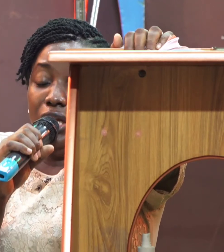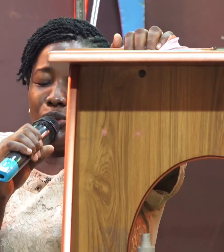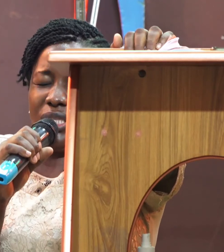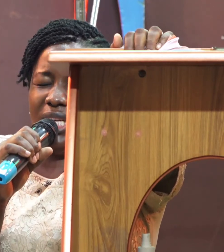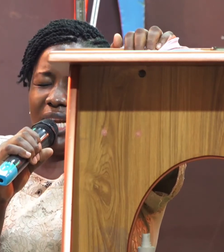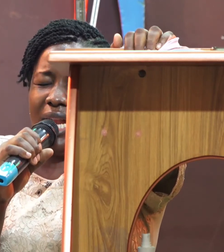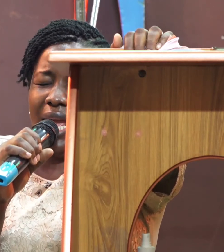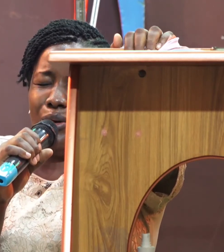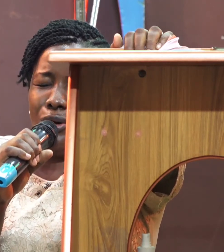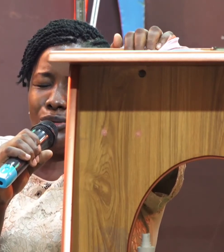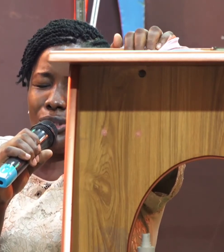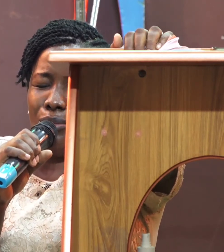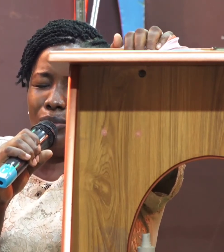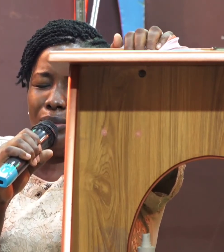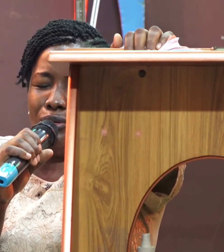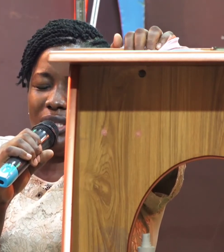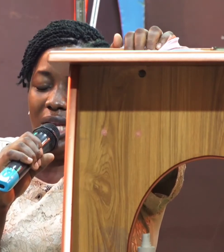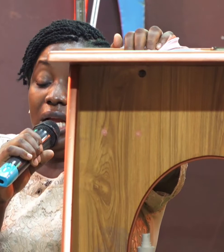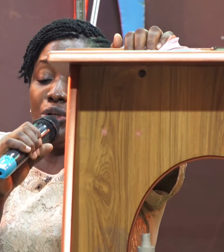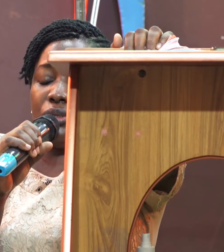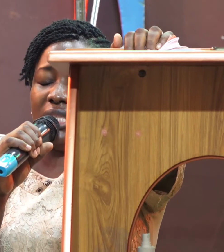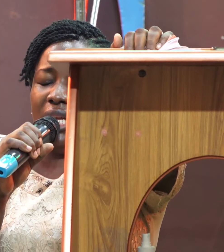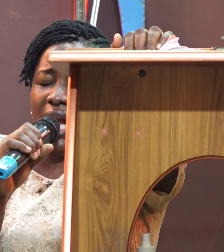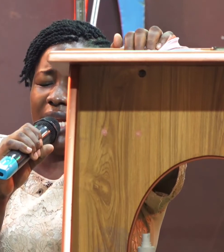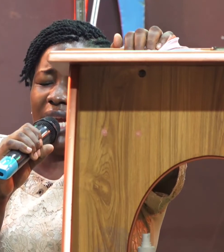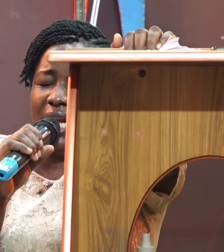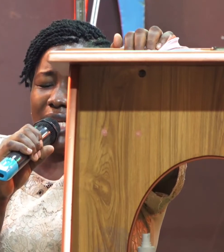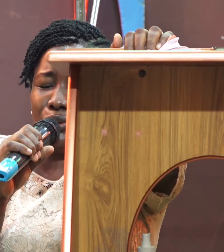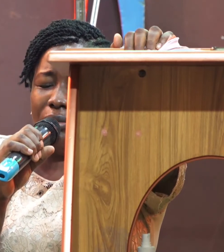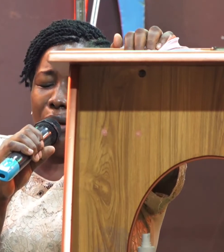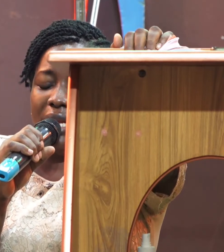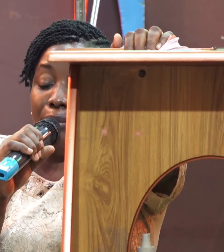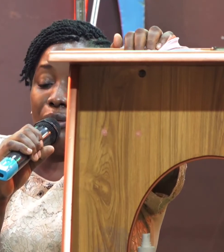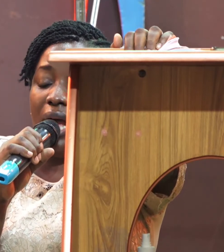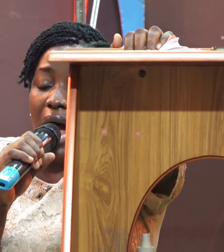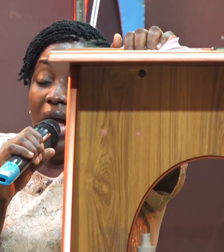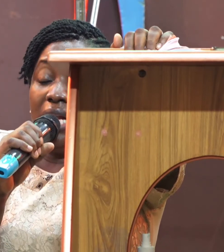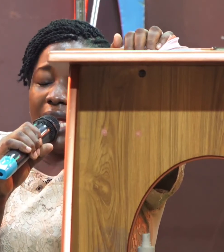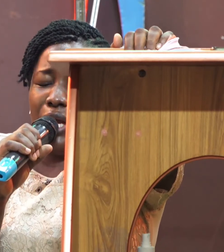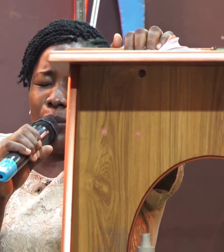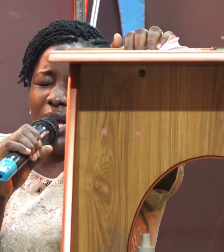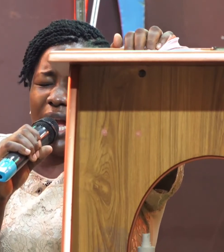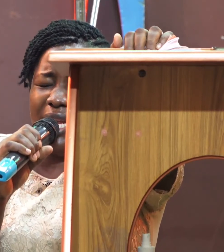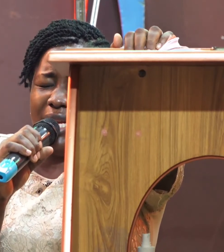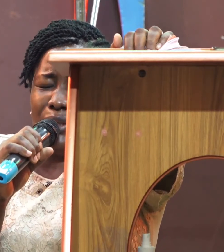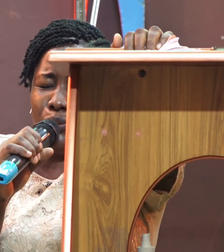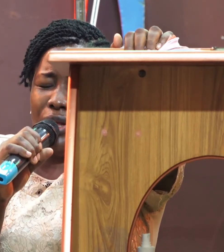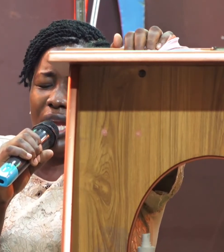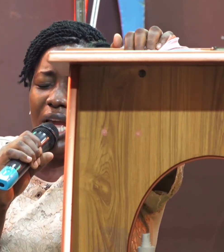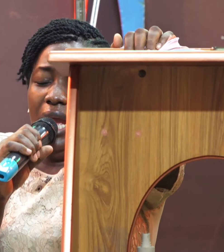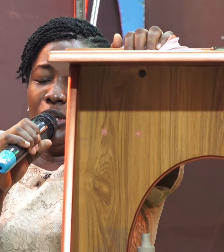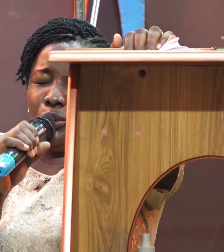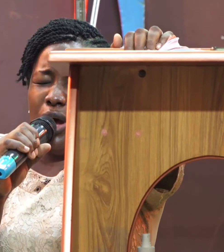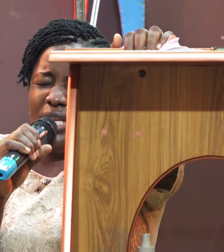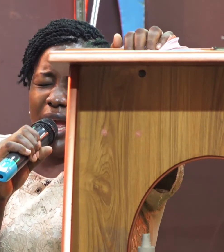kazi. Tusirika na yengo luso vulumi muji. Tusirika na yenga tetulibarwa demunda. Na yengo kweka ilide